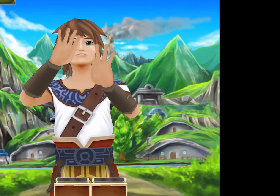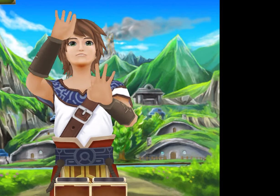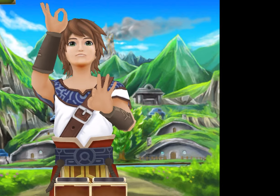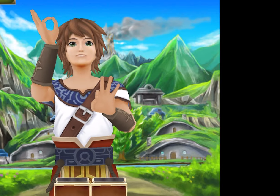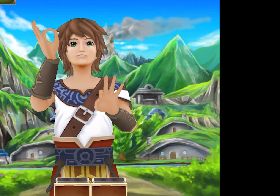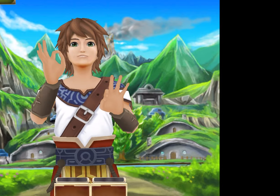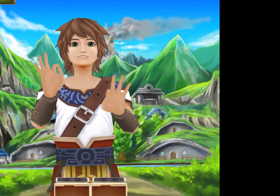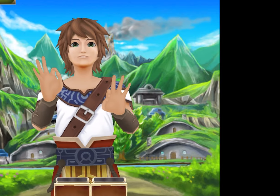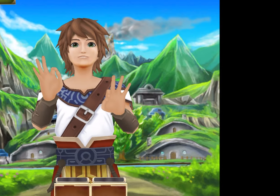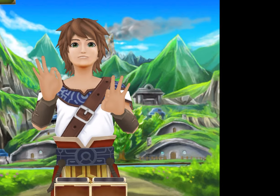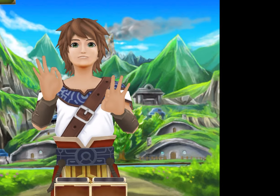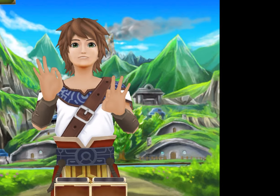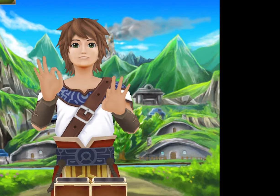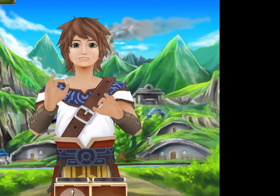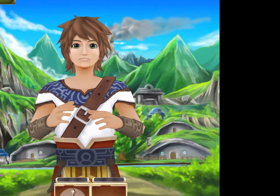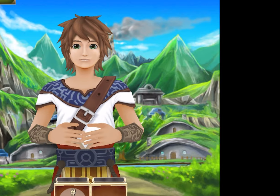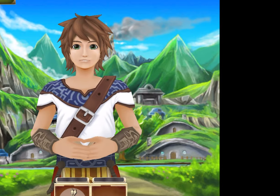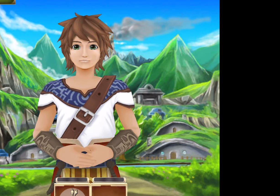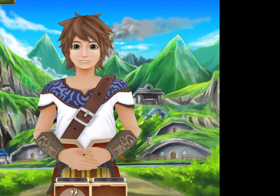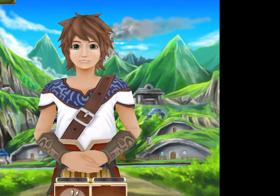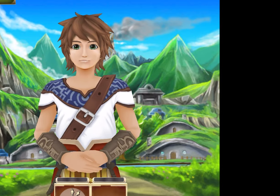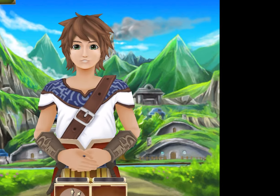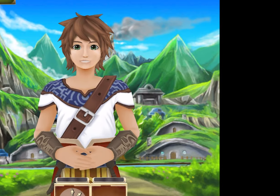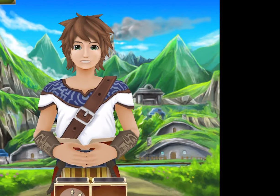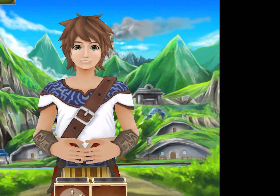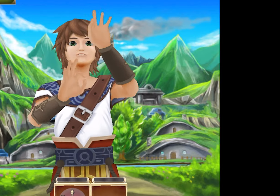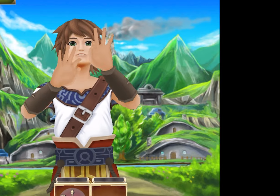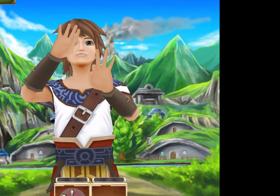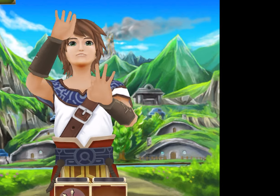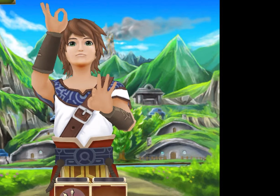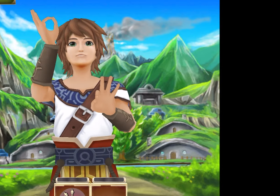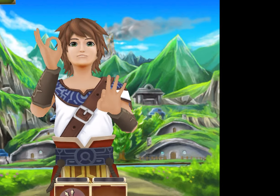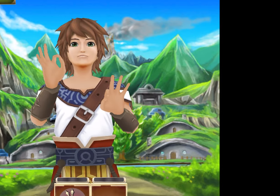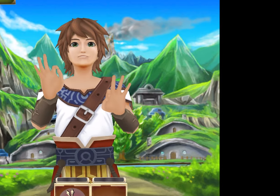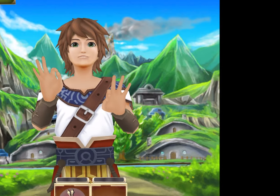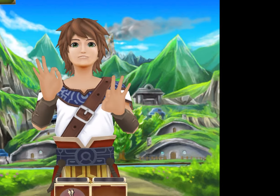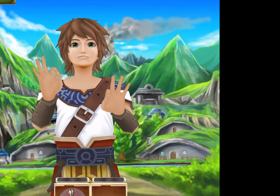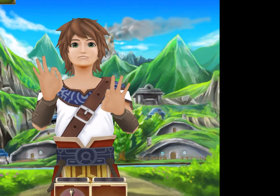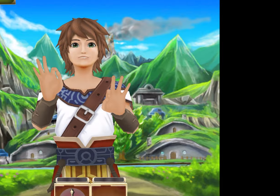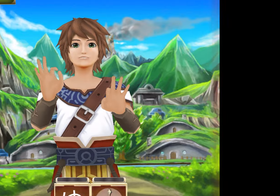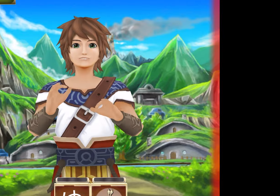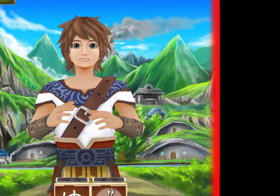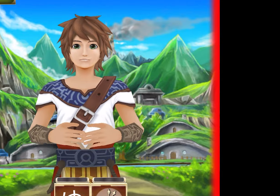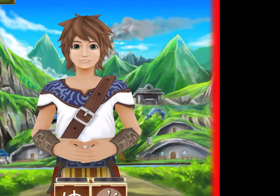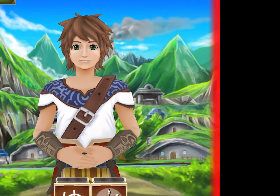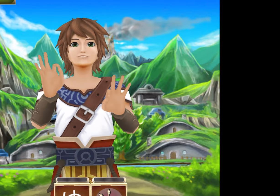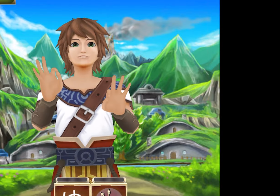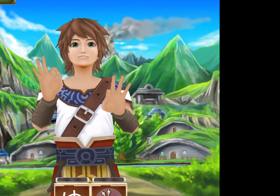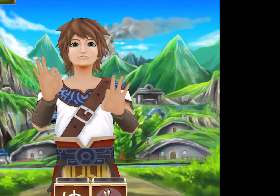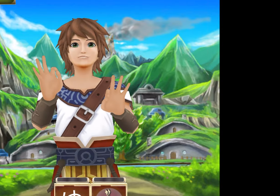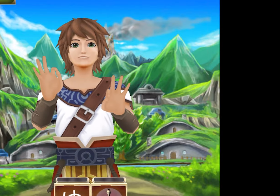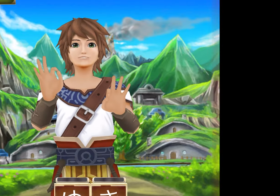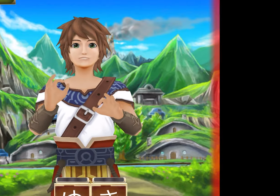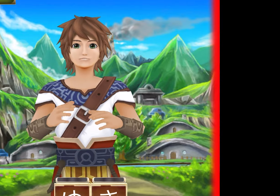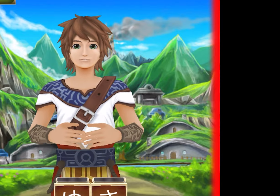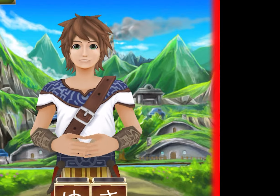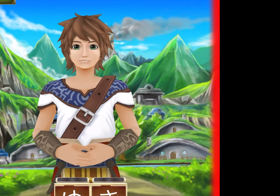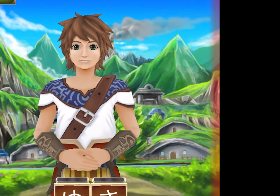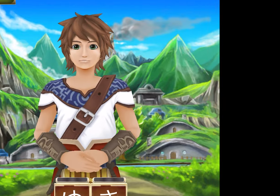なんだこれなんだこれうわーわかんないなんだなんだなんだゆゆか雪